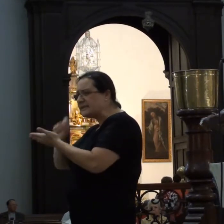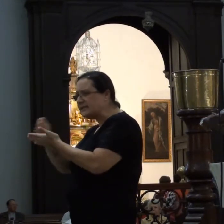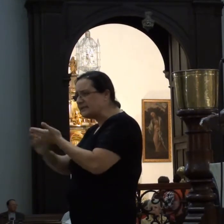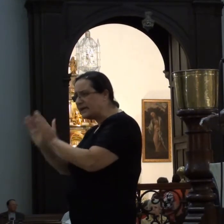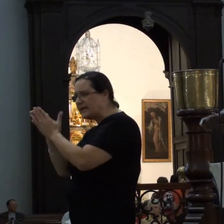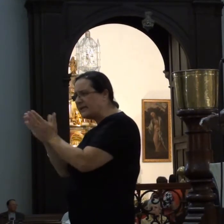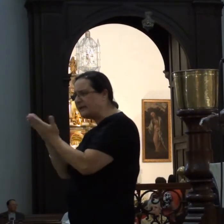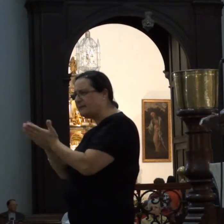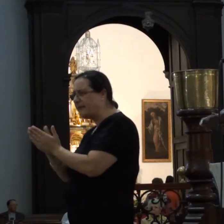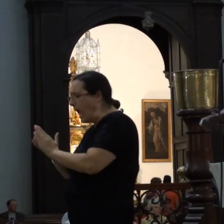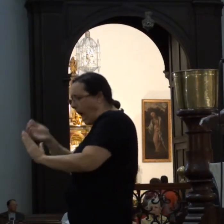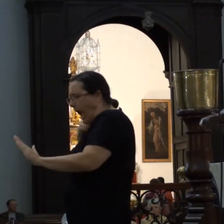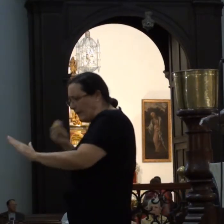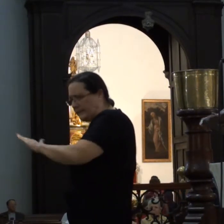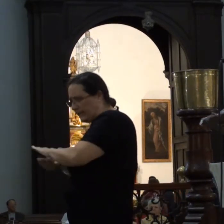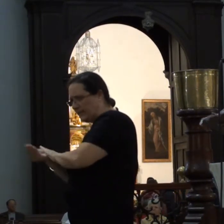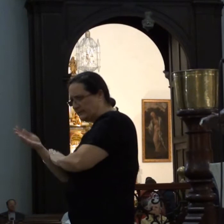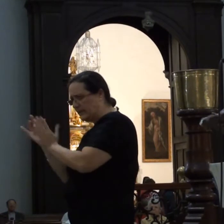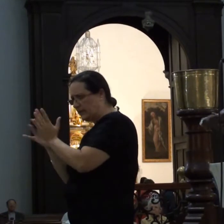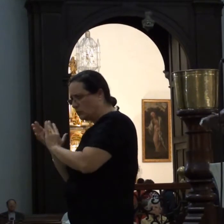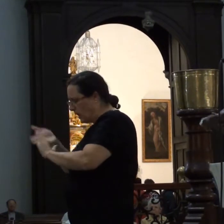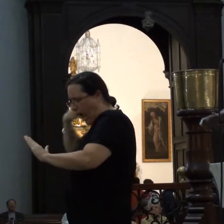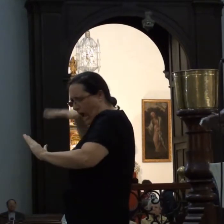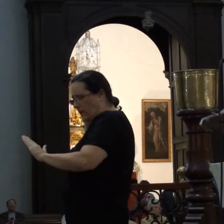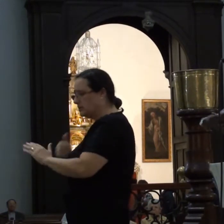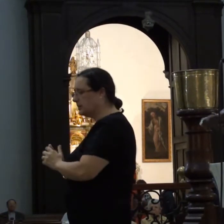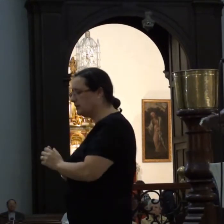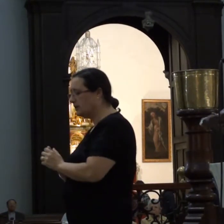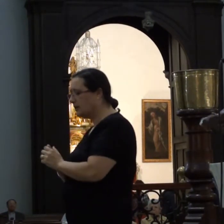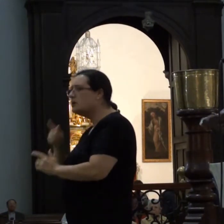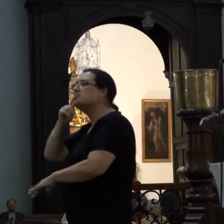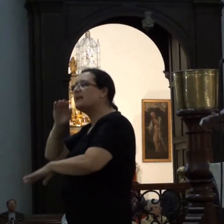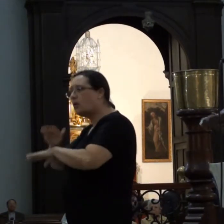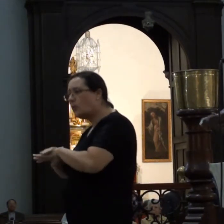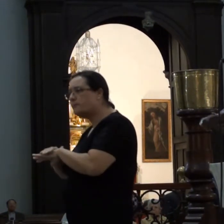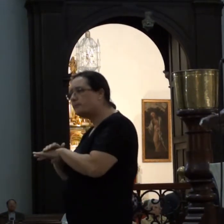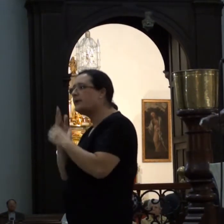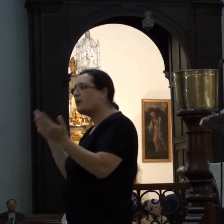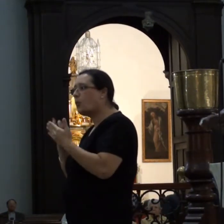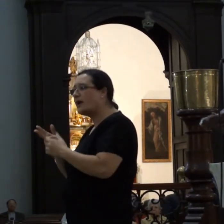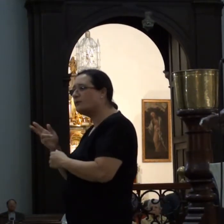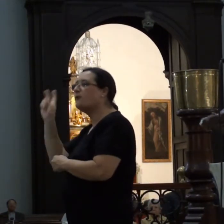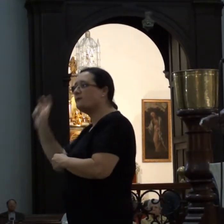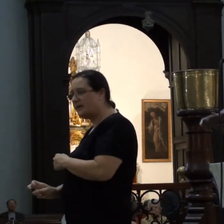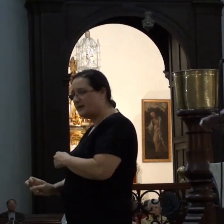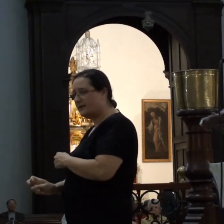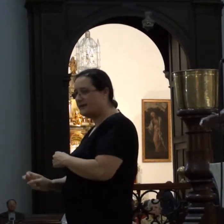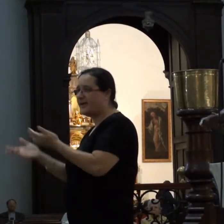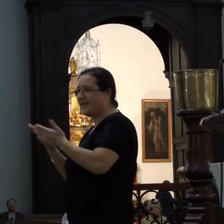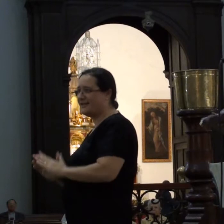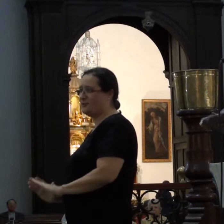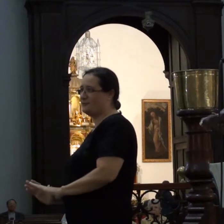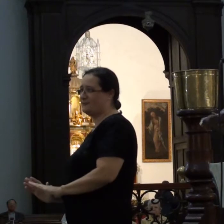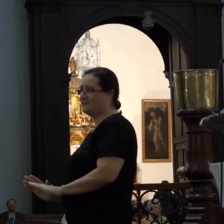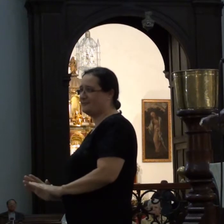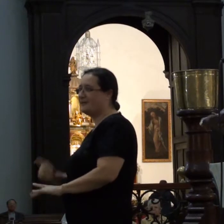de que llegara Jesús se realiza de manera plena en la Encarnación de Dios María